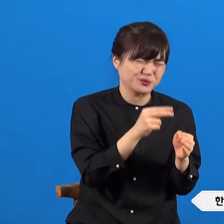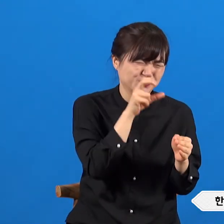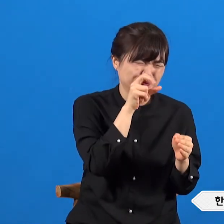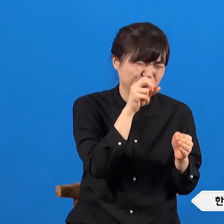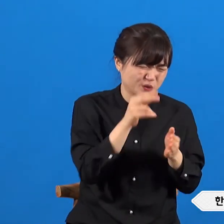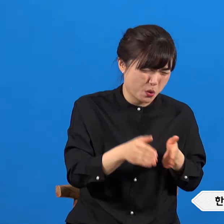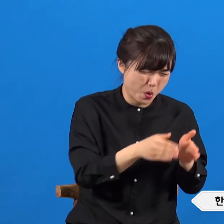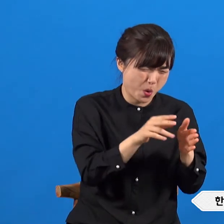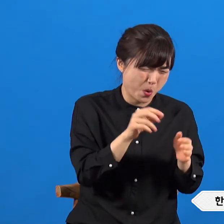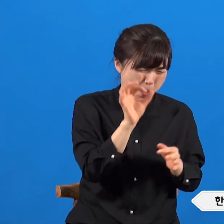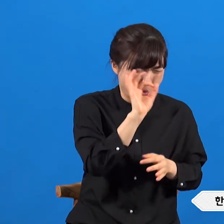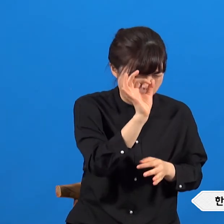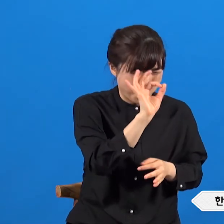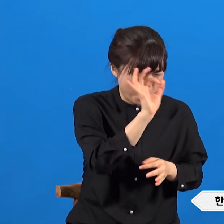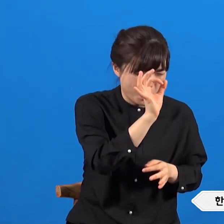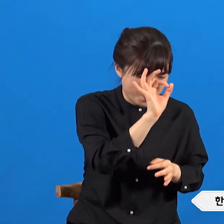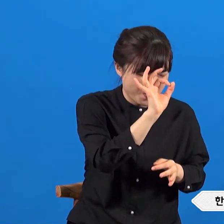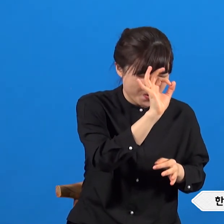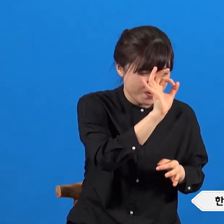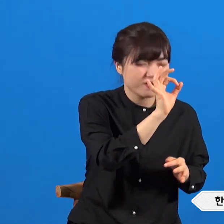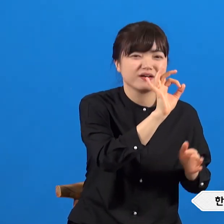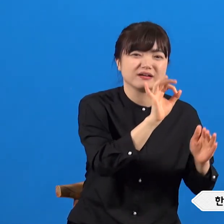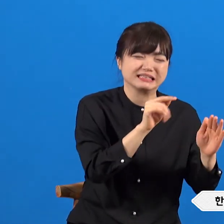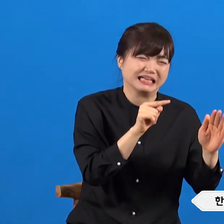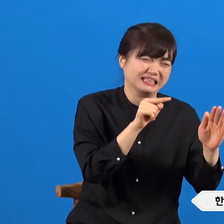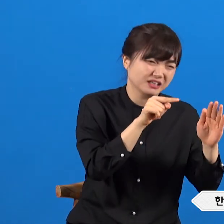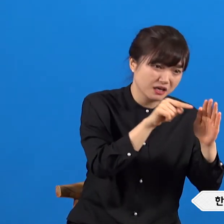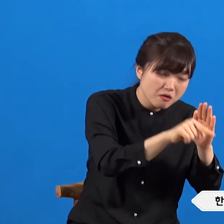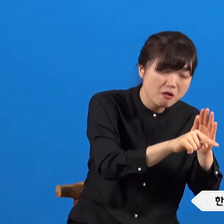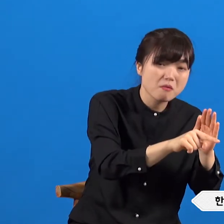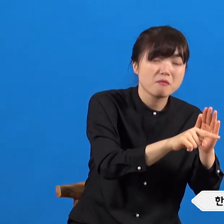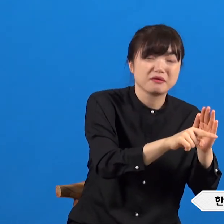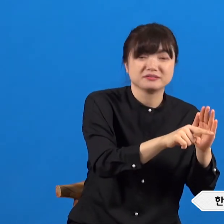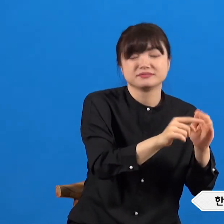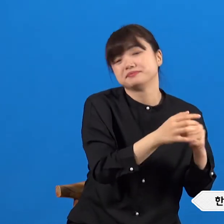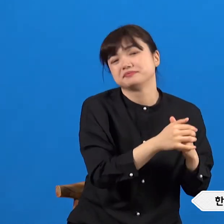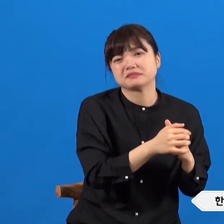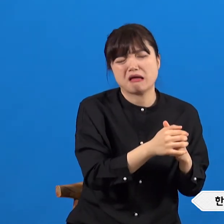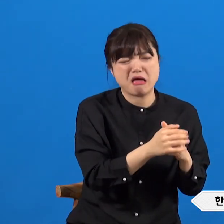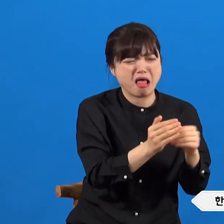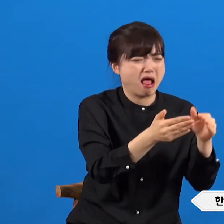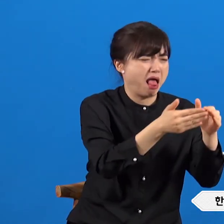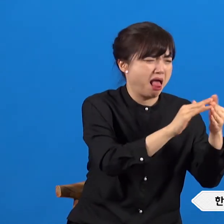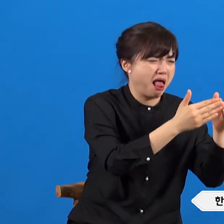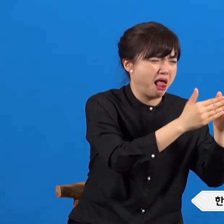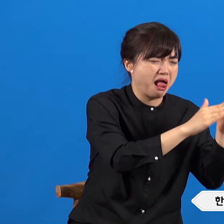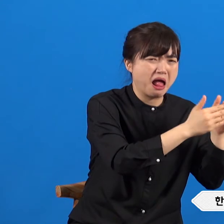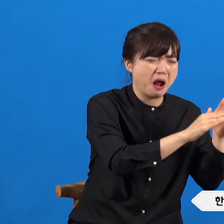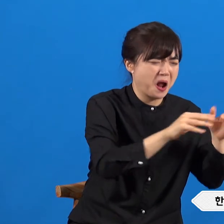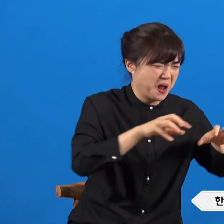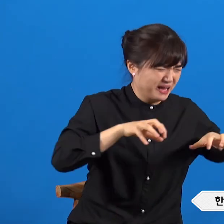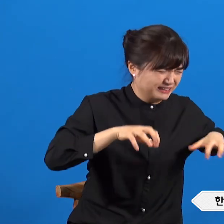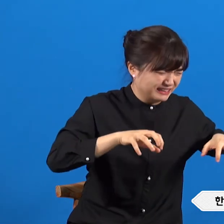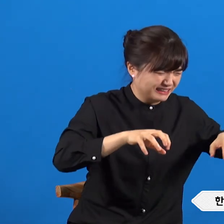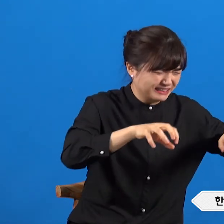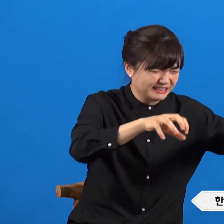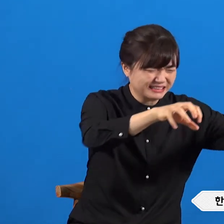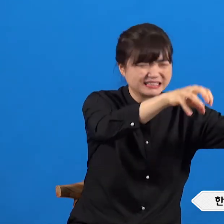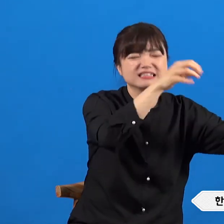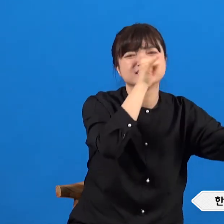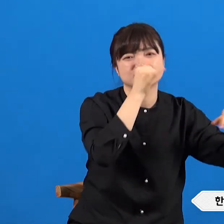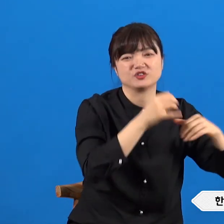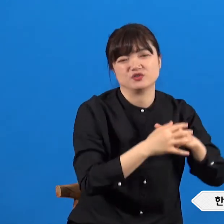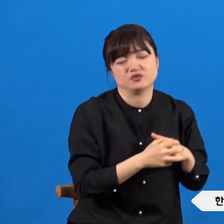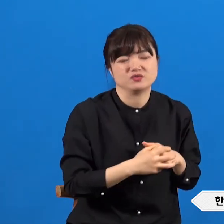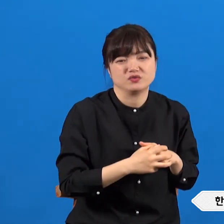있을 그 골목을 꼬불꼬불 따라 들어가 보면 그냥 너덜너덜한 판잣집들이 그냥